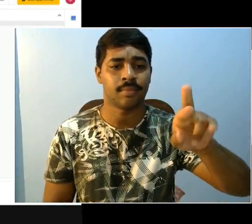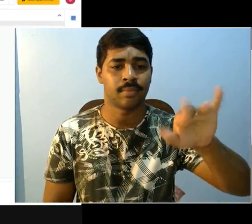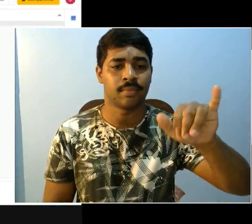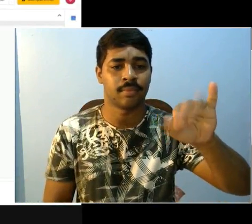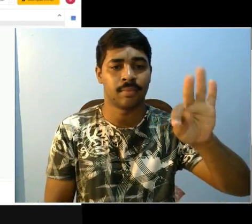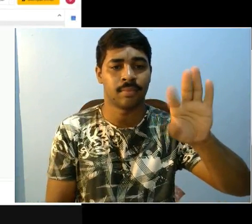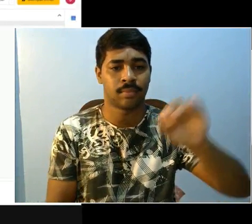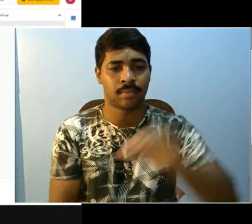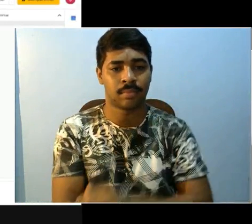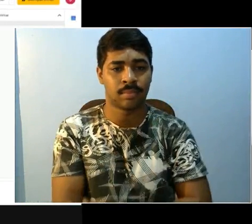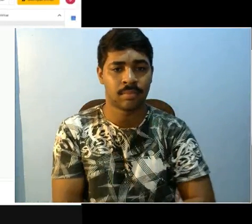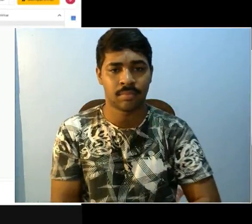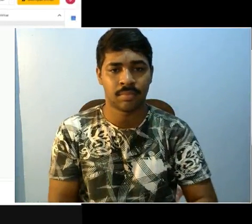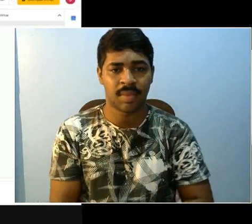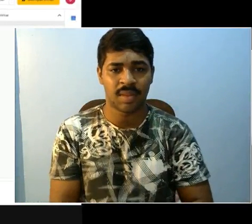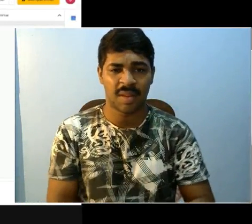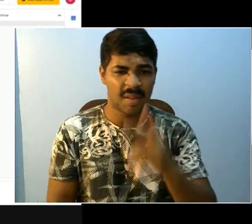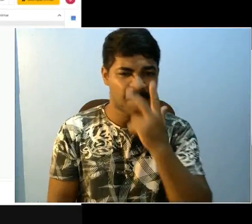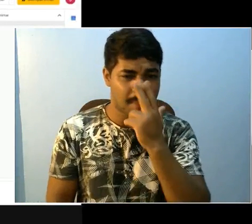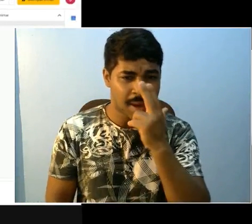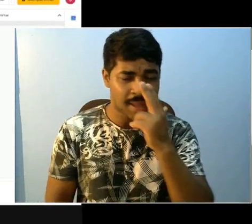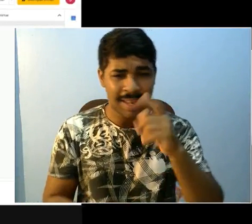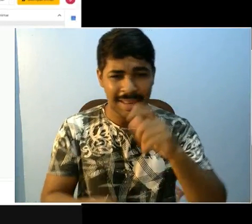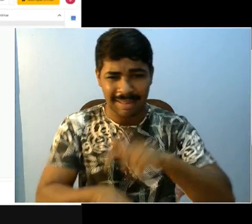Nossa, essa daqui é a mais demoradinha que seria.